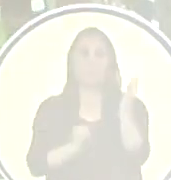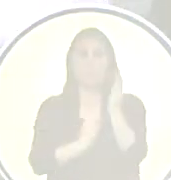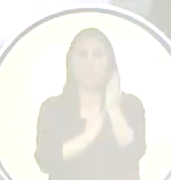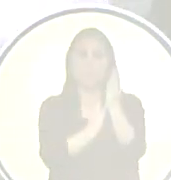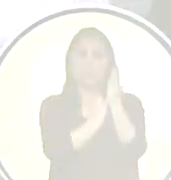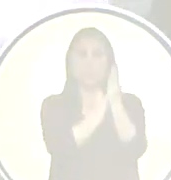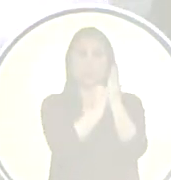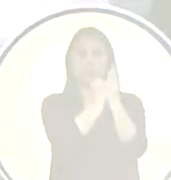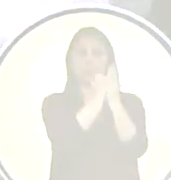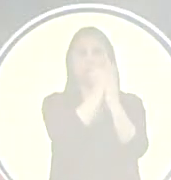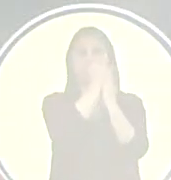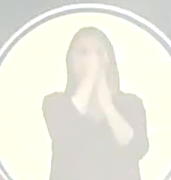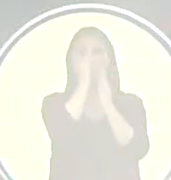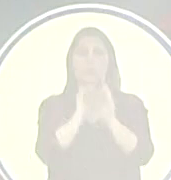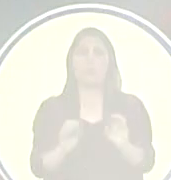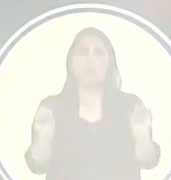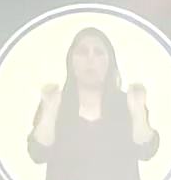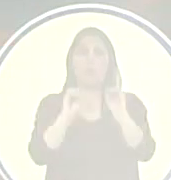3er